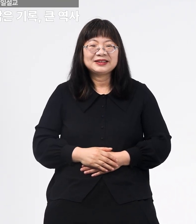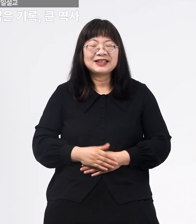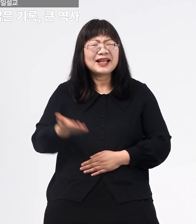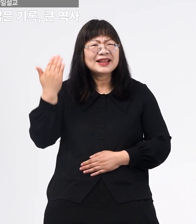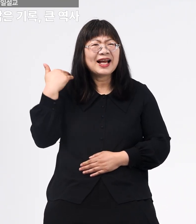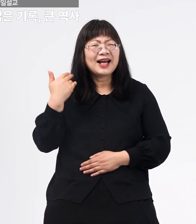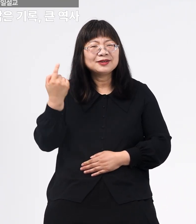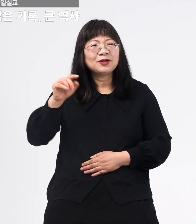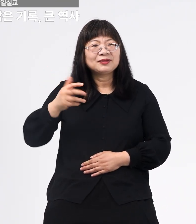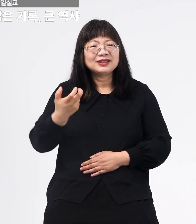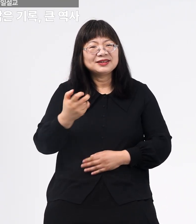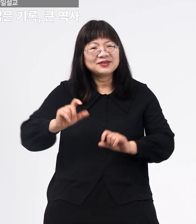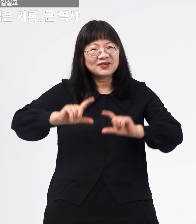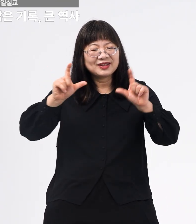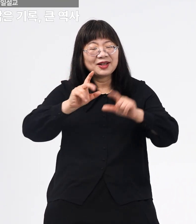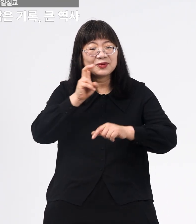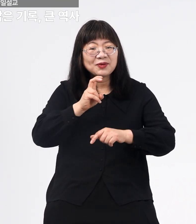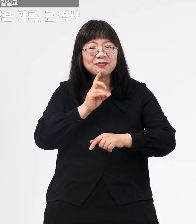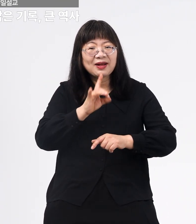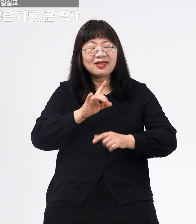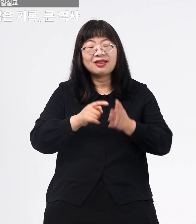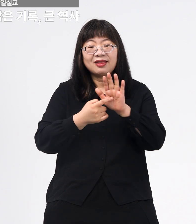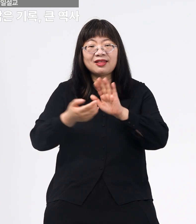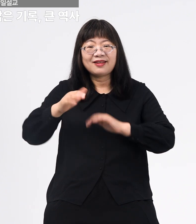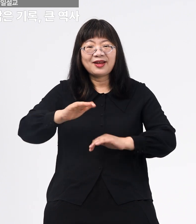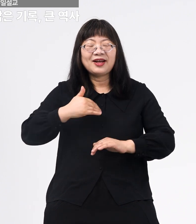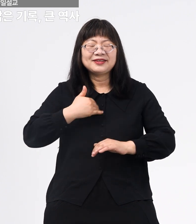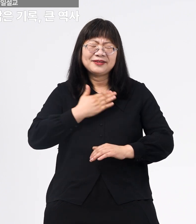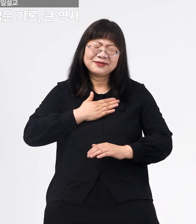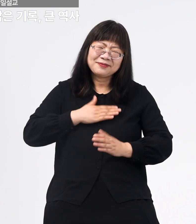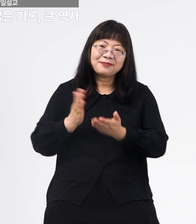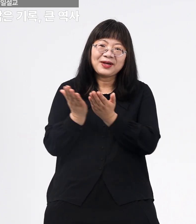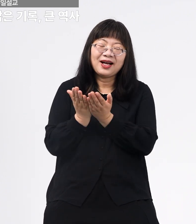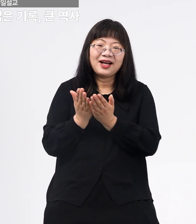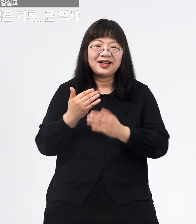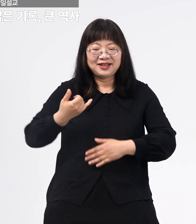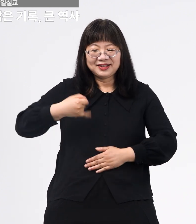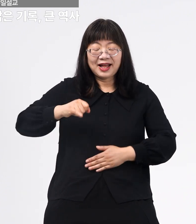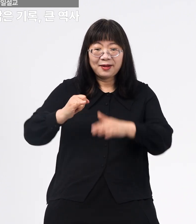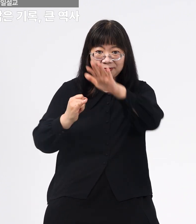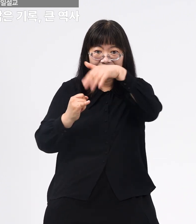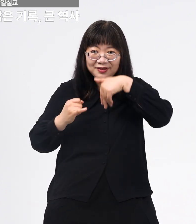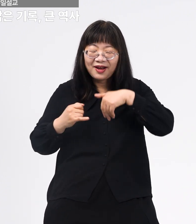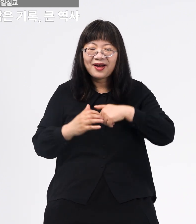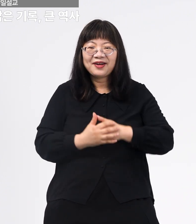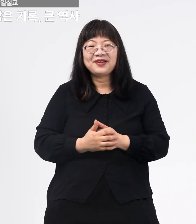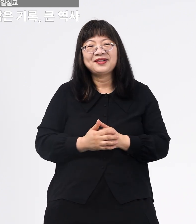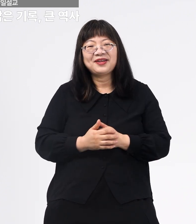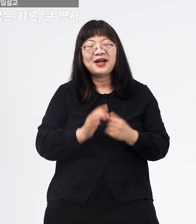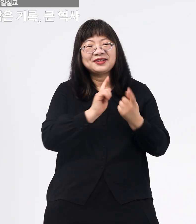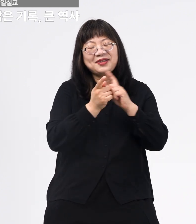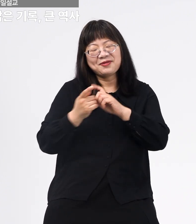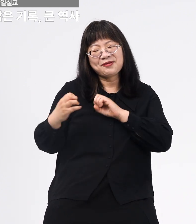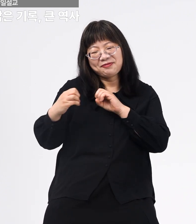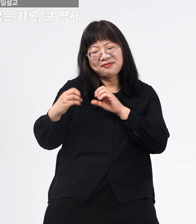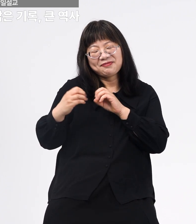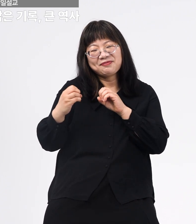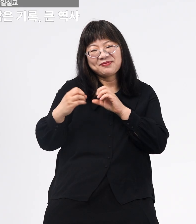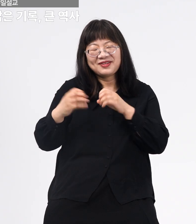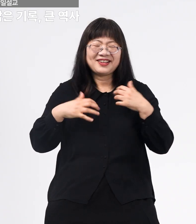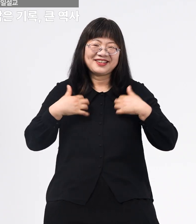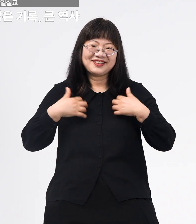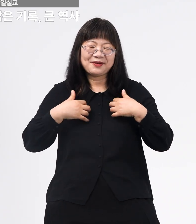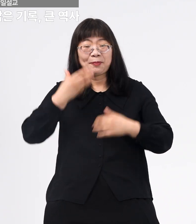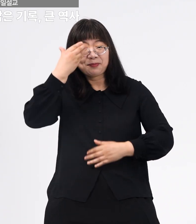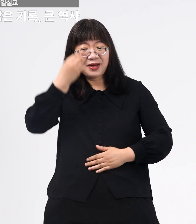나오지만 제 정서에 맞아요. 그래서 늘 우리 딸내미 옆에 앉혀놓고 서로 얘기하면서